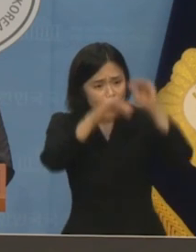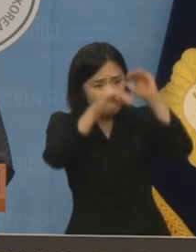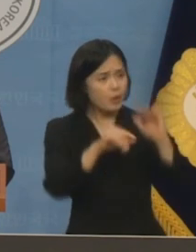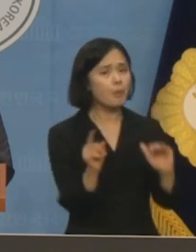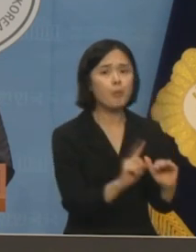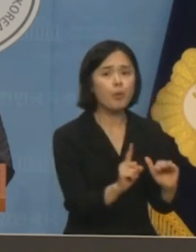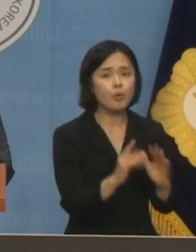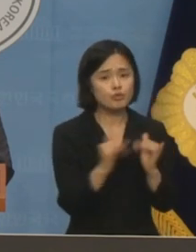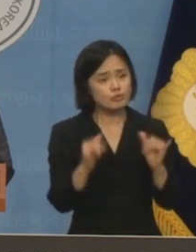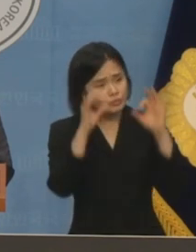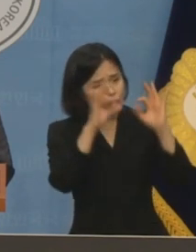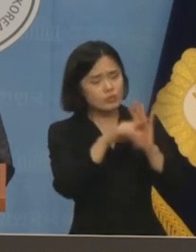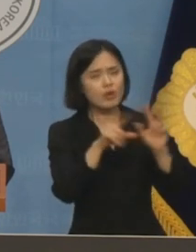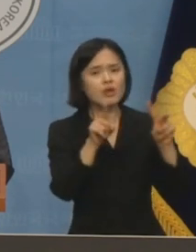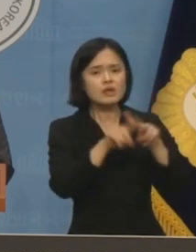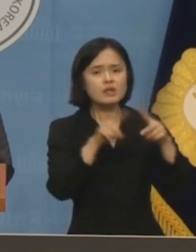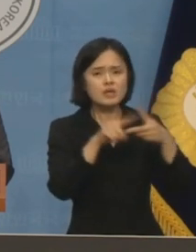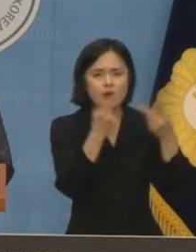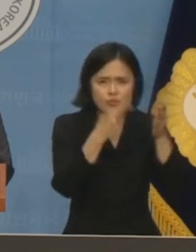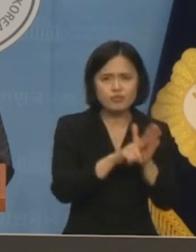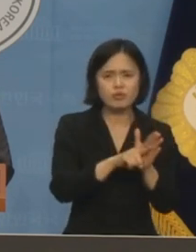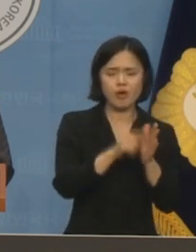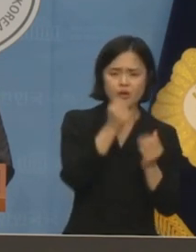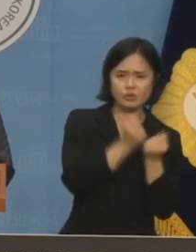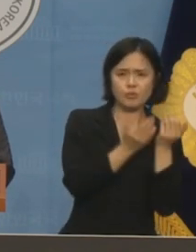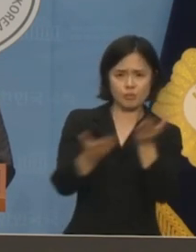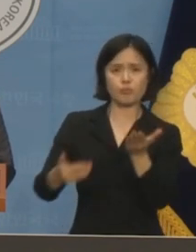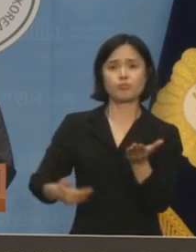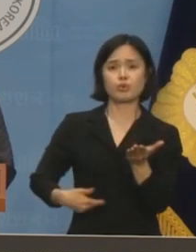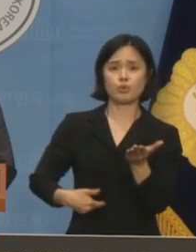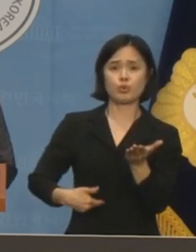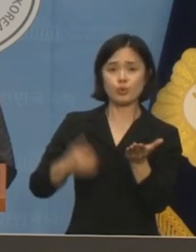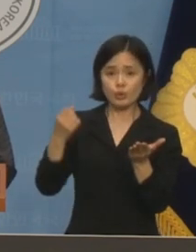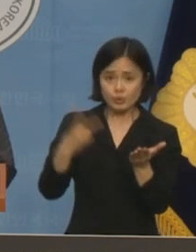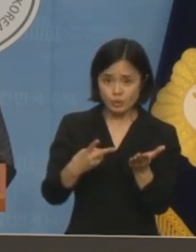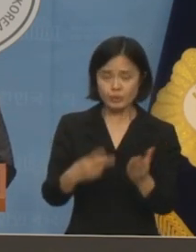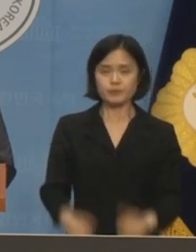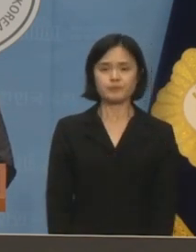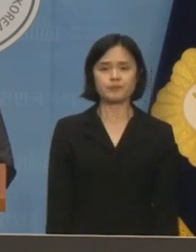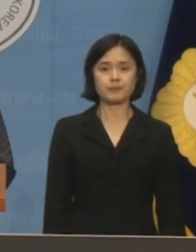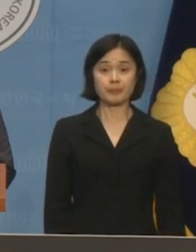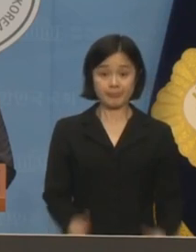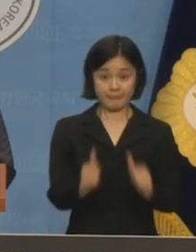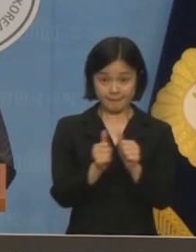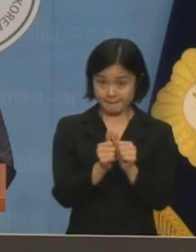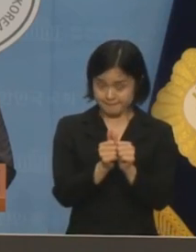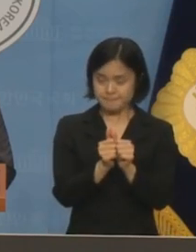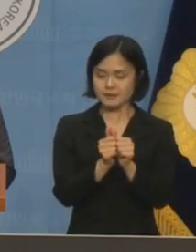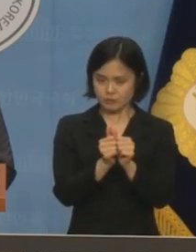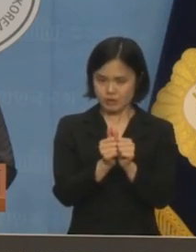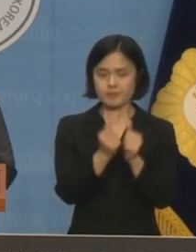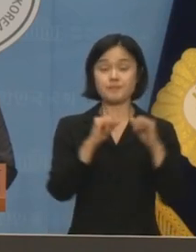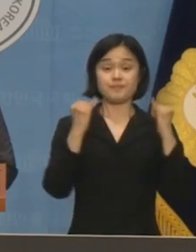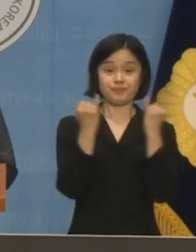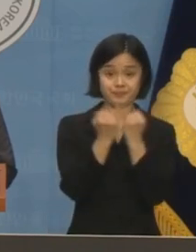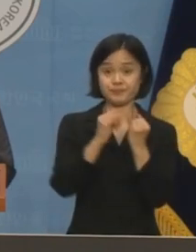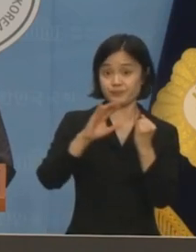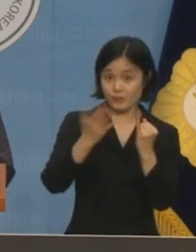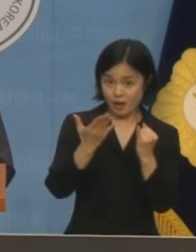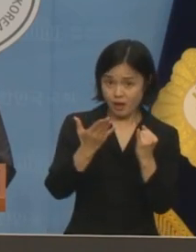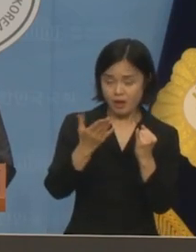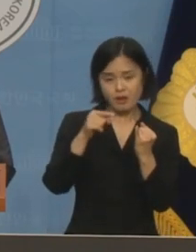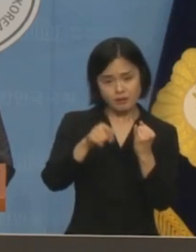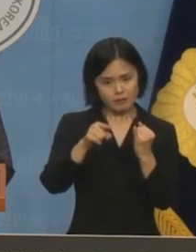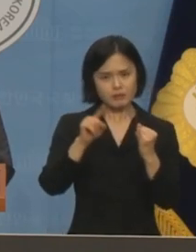납득하게 밝혀주시기 바라고 남군 하사관이 성전환 수술에서 여군이라고 주장하는 것이 국가와 사회에 공헌한 일인